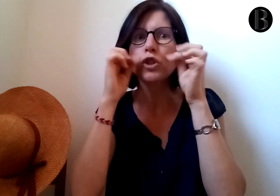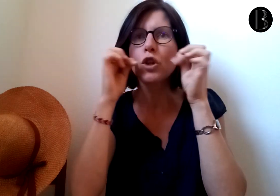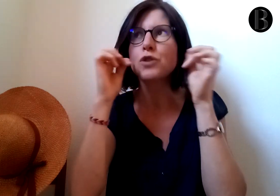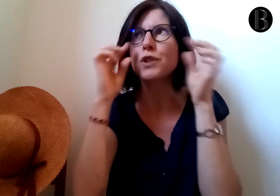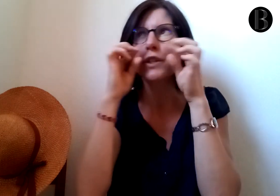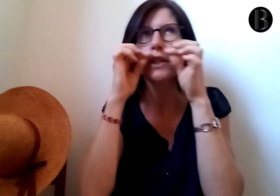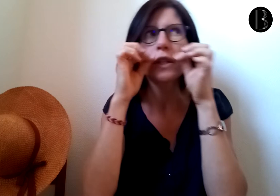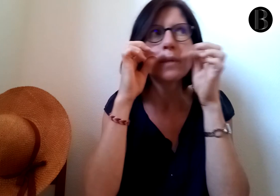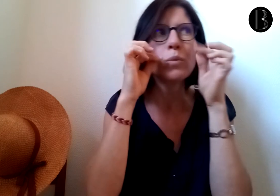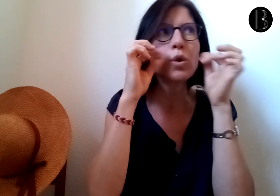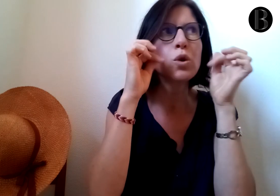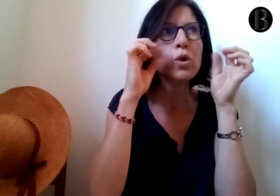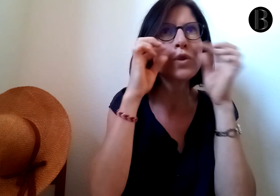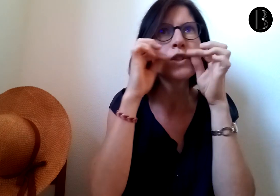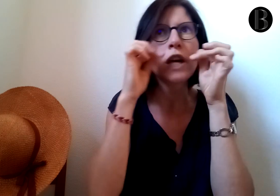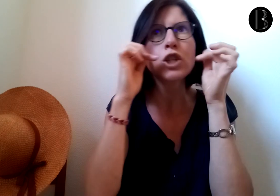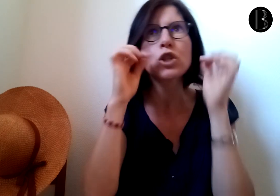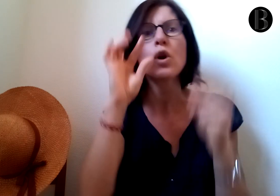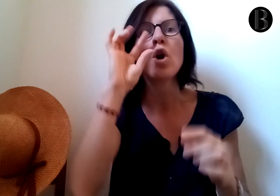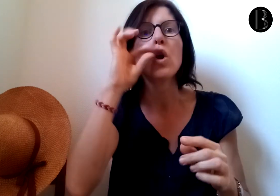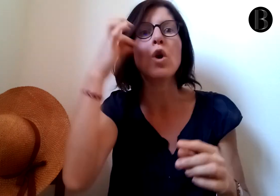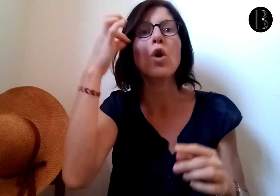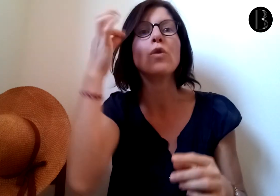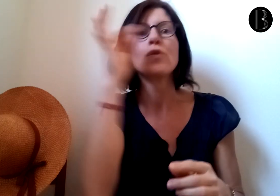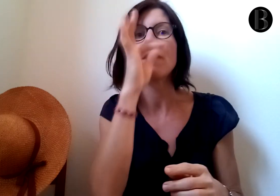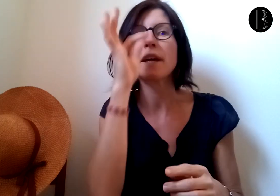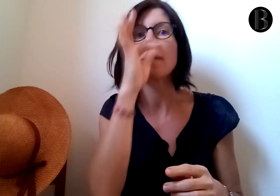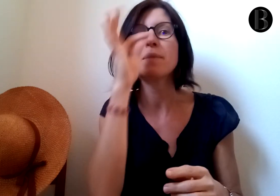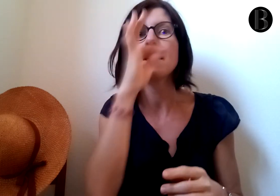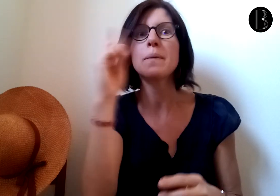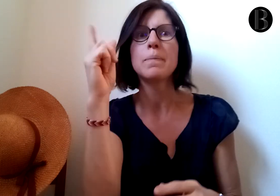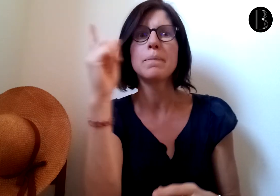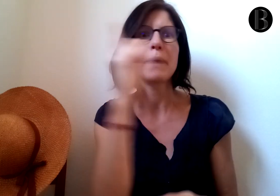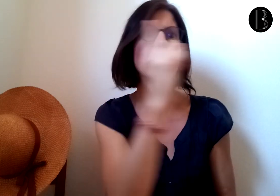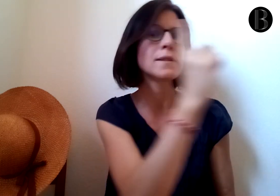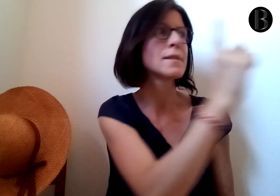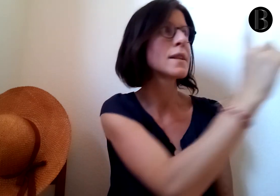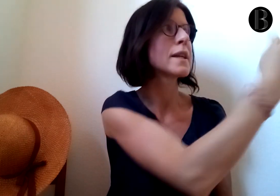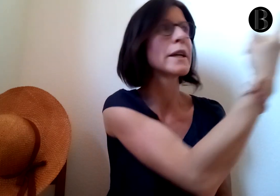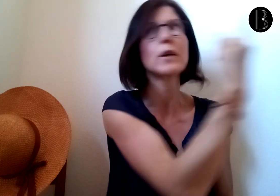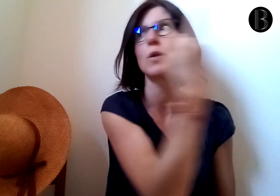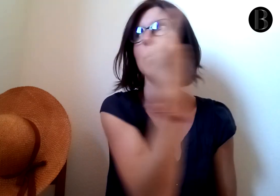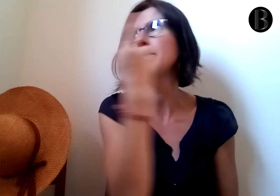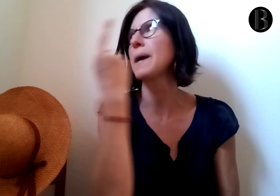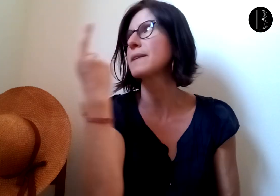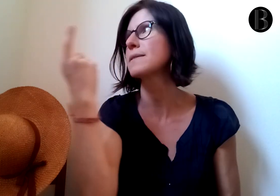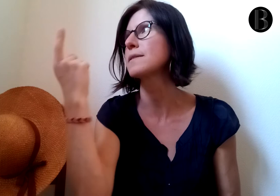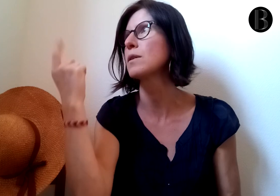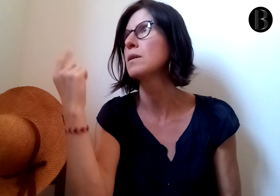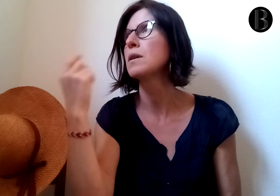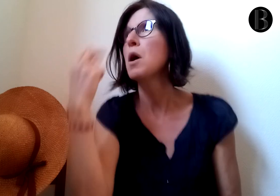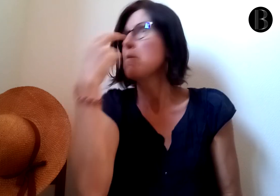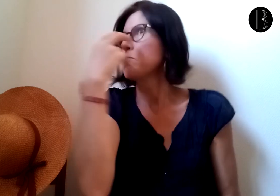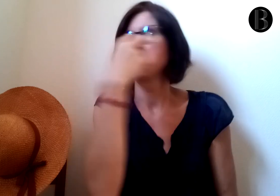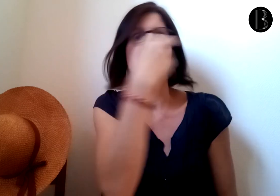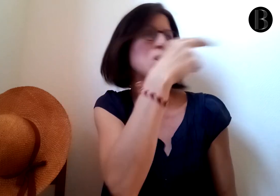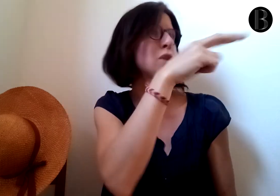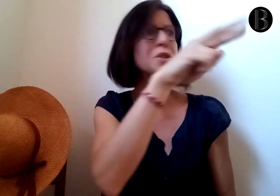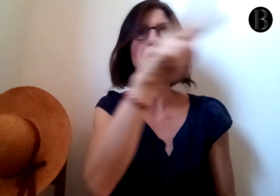Frisant ses moustaches, le fermier passe et repasse, mais il